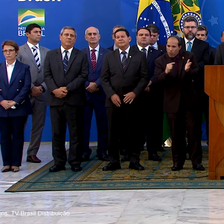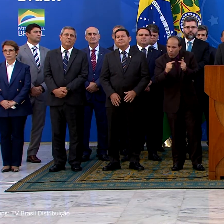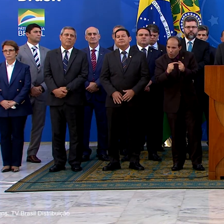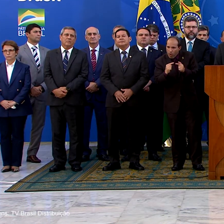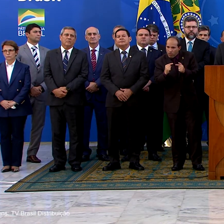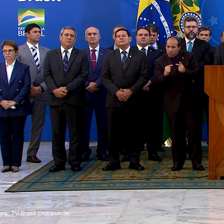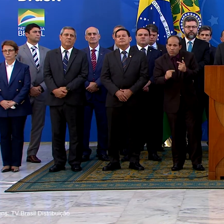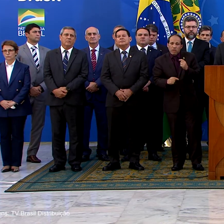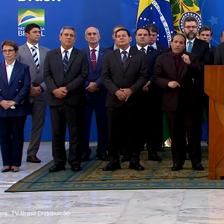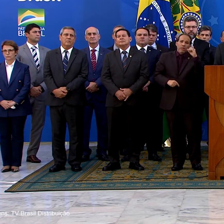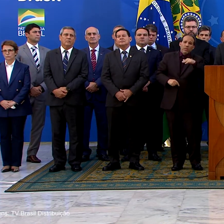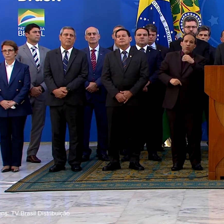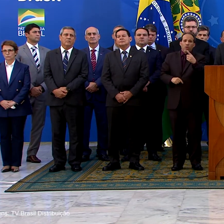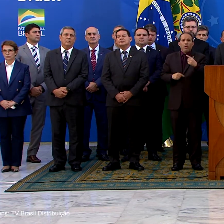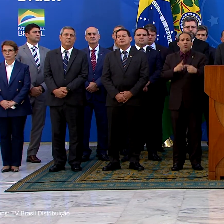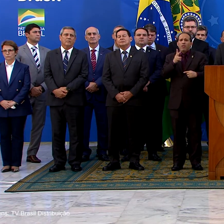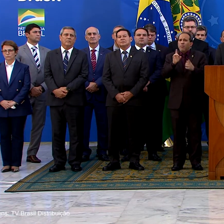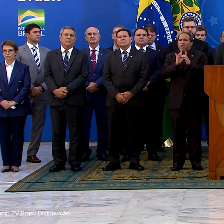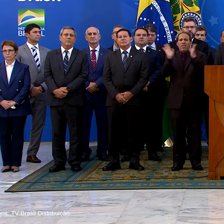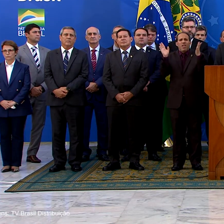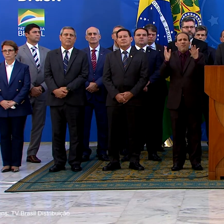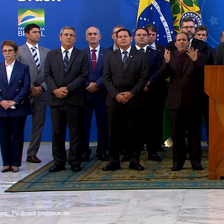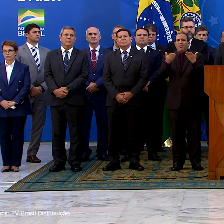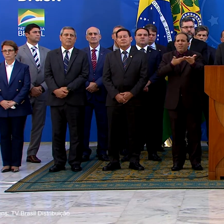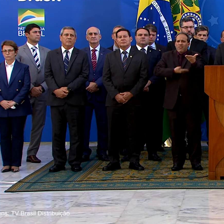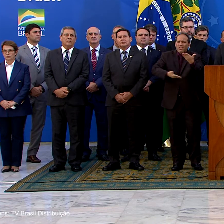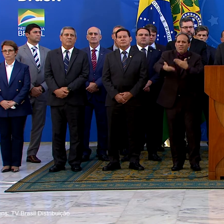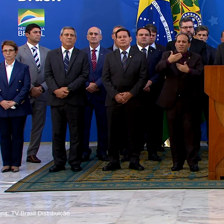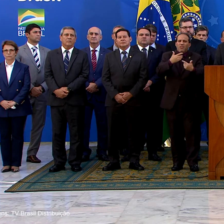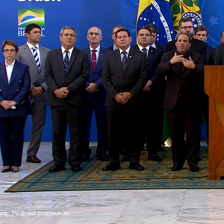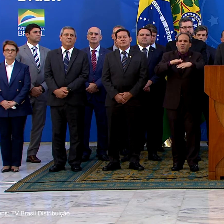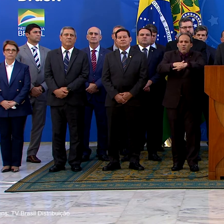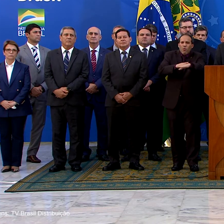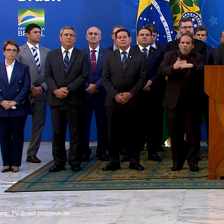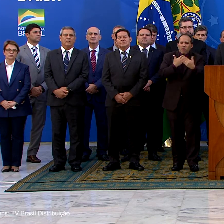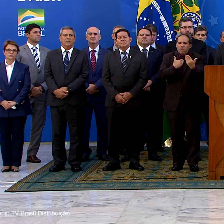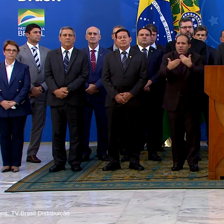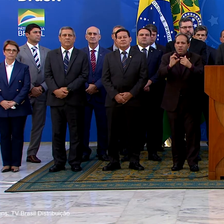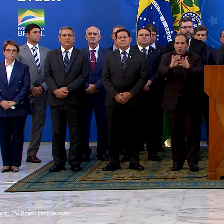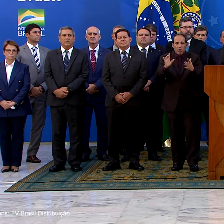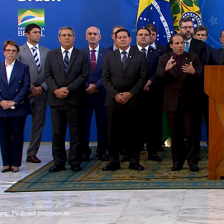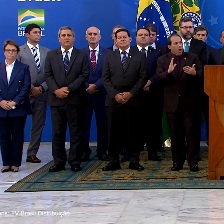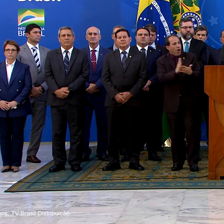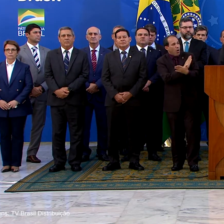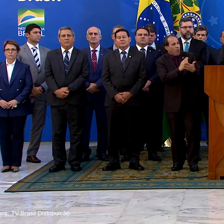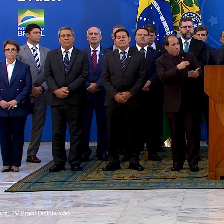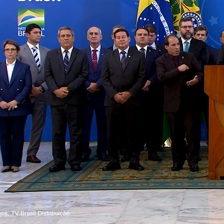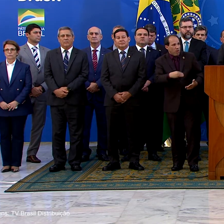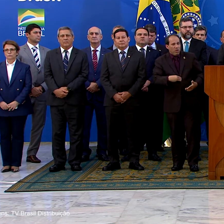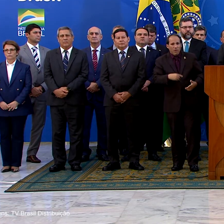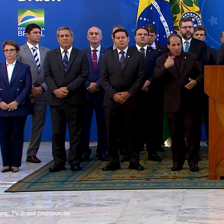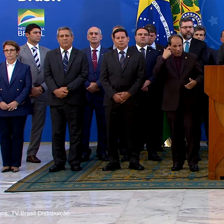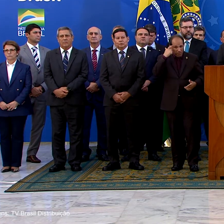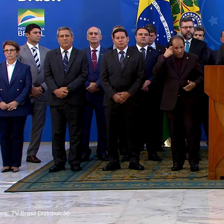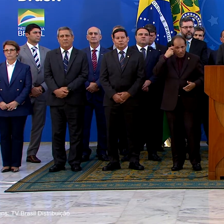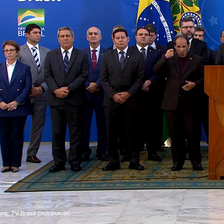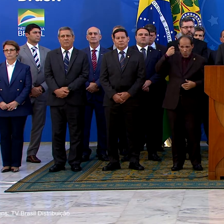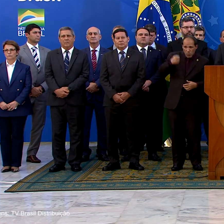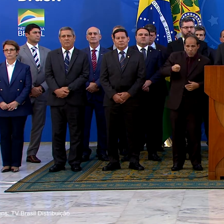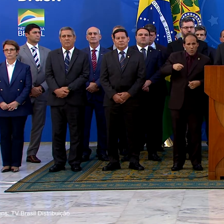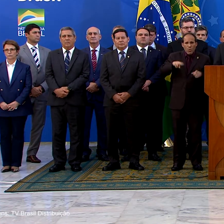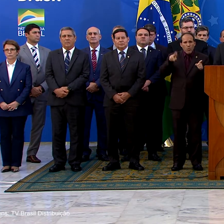diário e eu não vou encontrar nenhum ministro deu que vai ser que o impulso qualquer coisa por aí